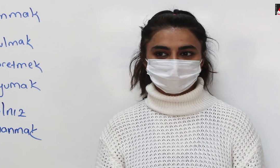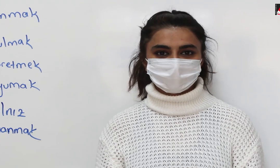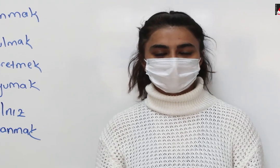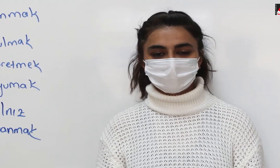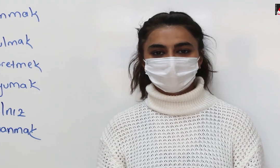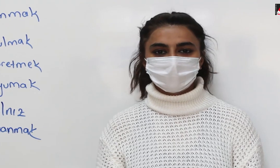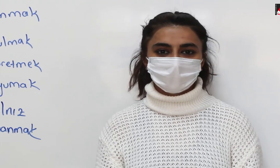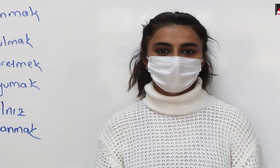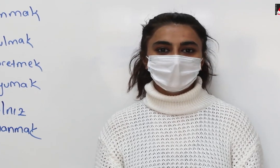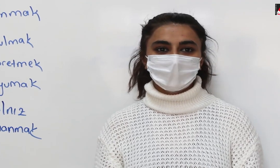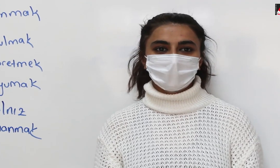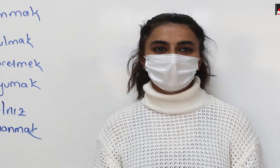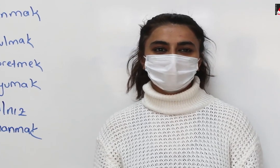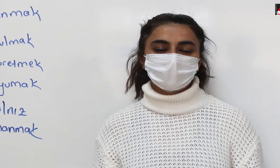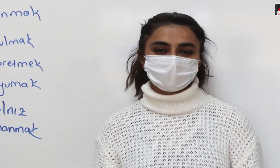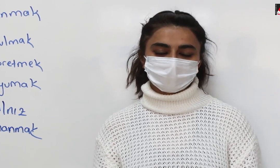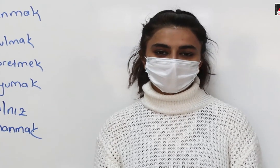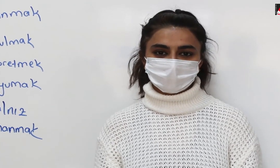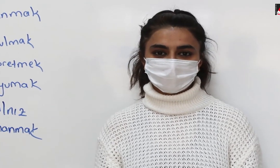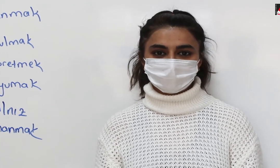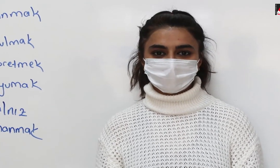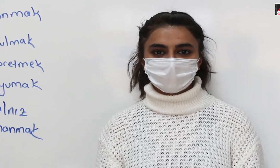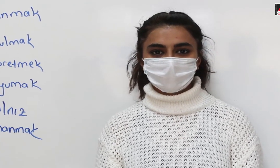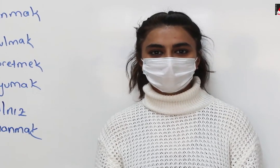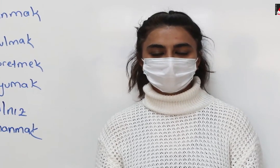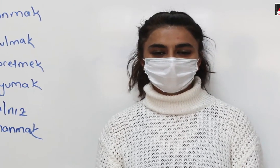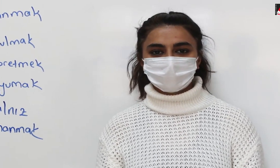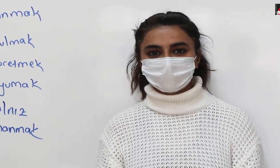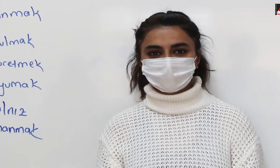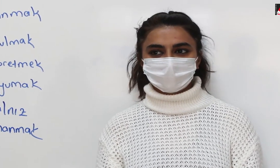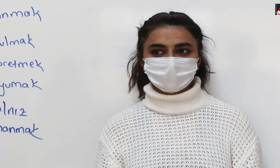kapanması sebebiyle boş zamanlarımı değerlendirmek amacıyla